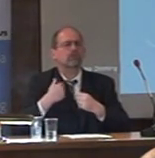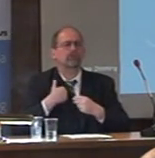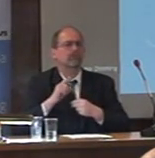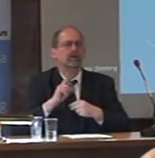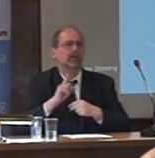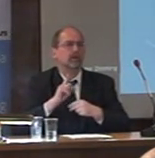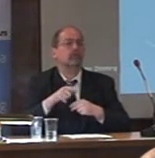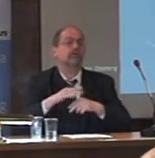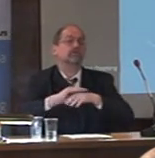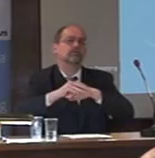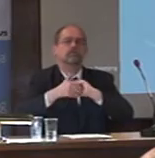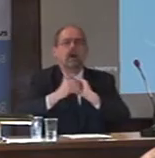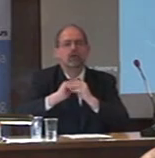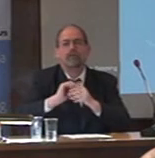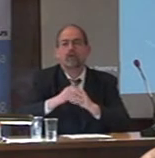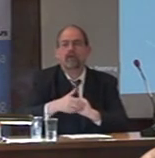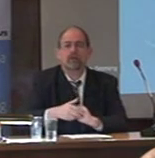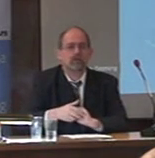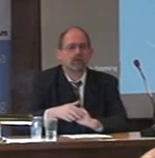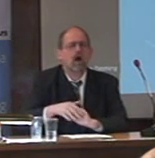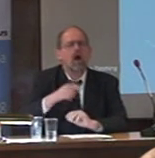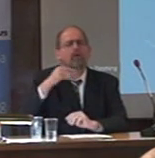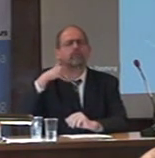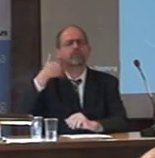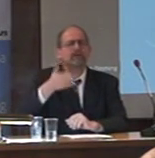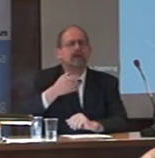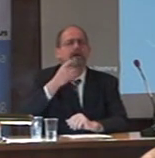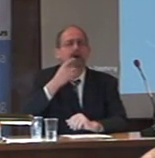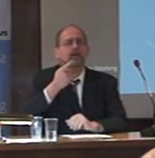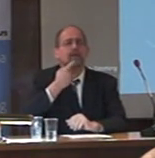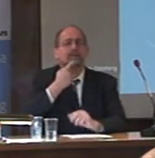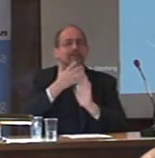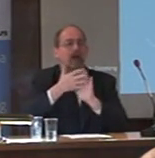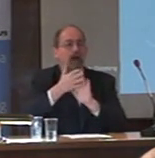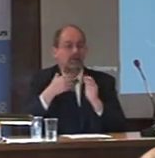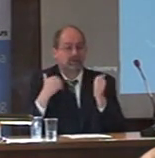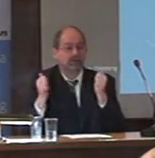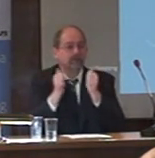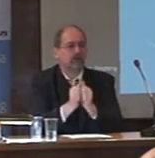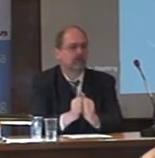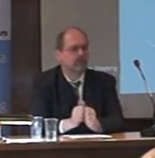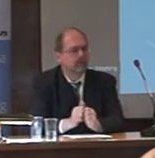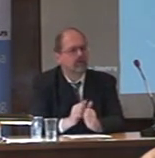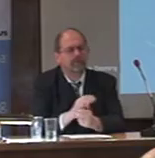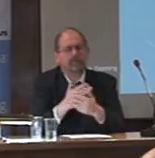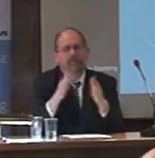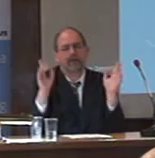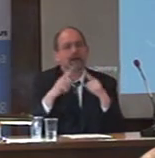su bile jako kratke i uvek nakon mog pregleda. Nikada nisam bio zadovoljan time.